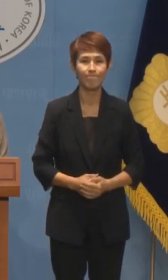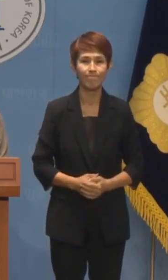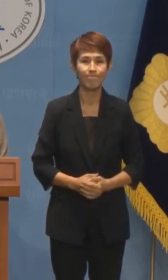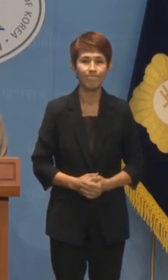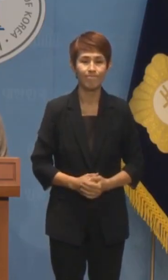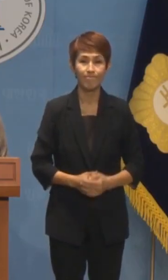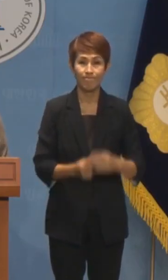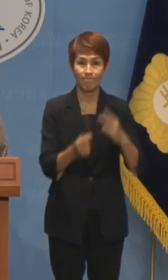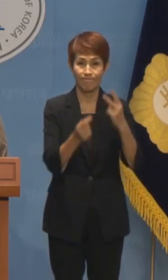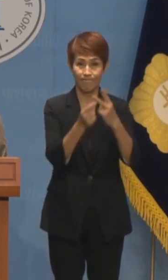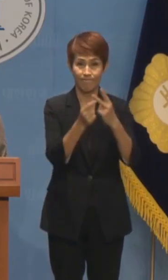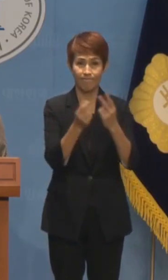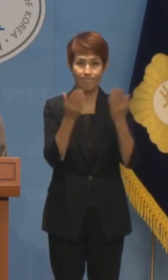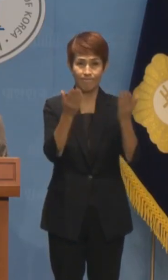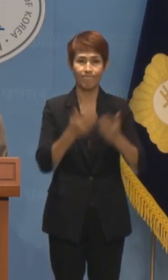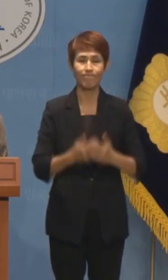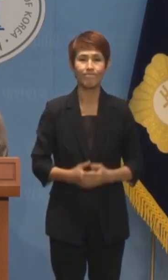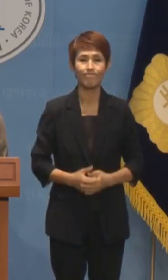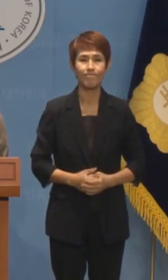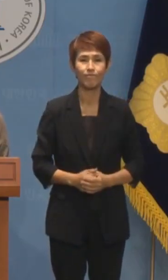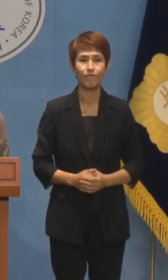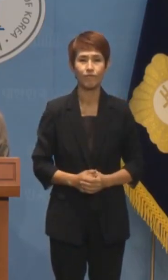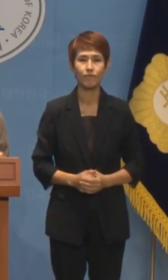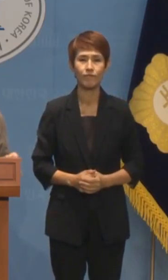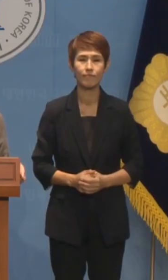두 번째 브리핑하겠습니다.